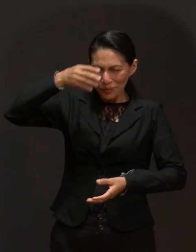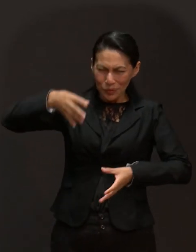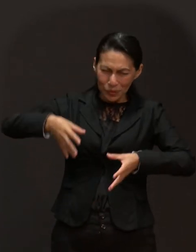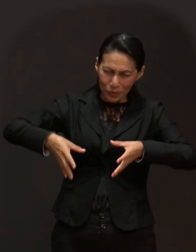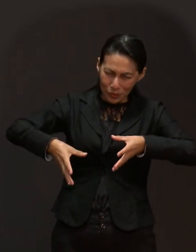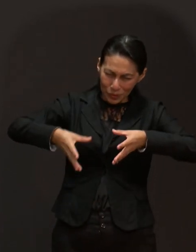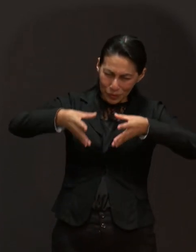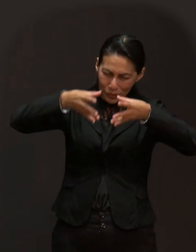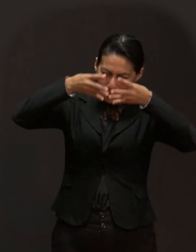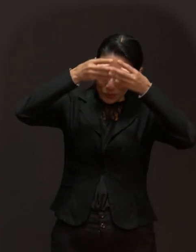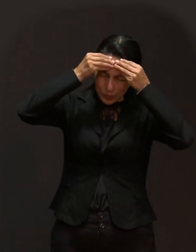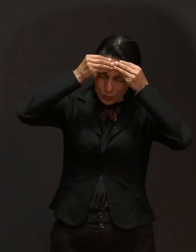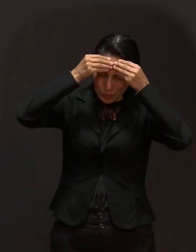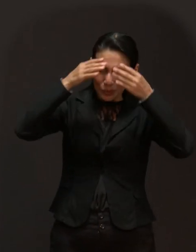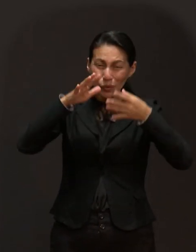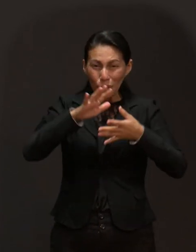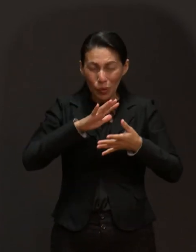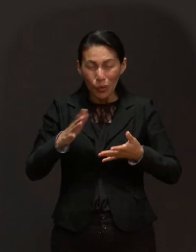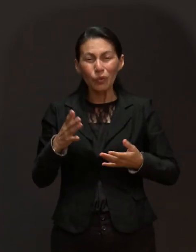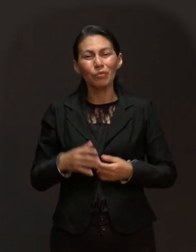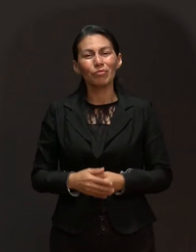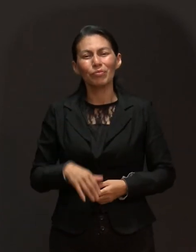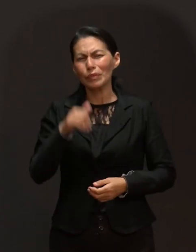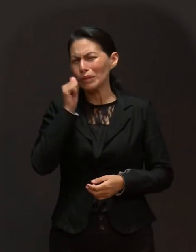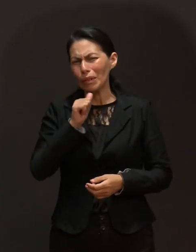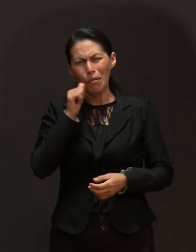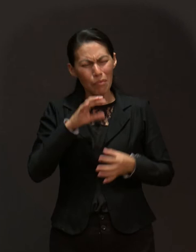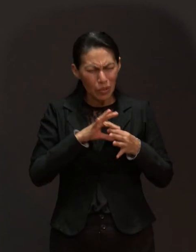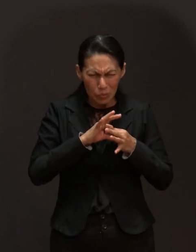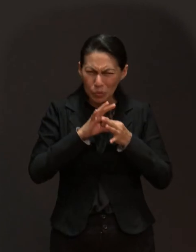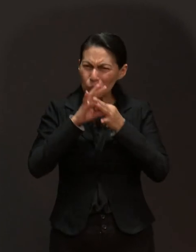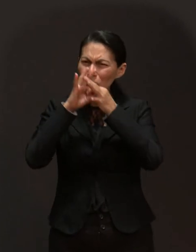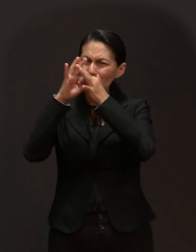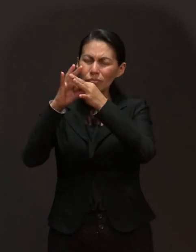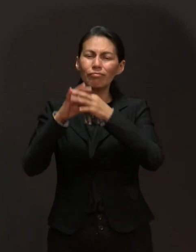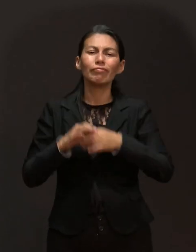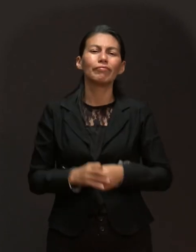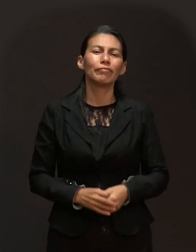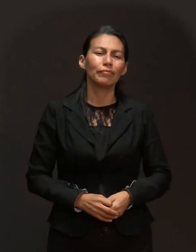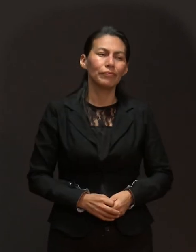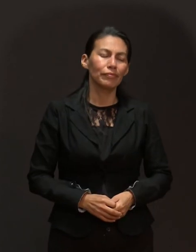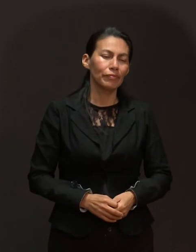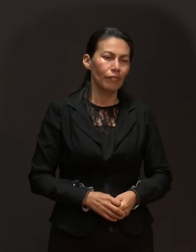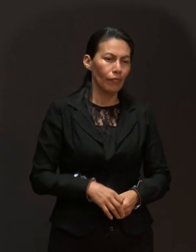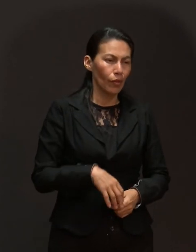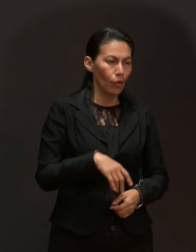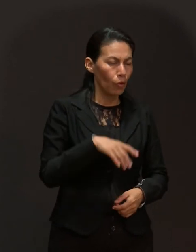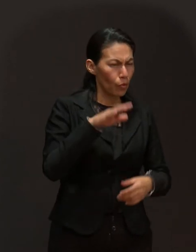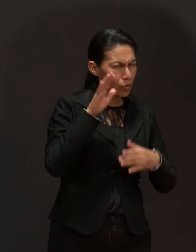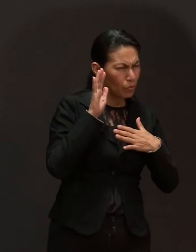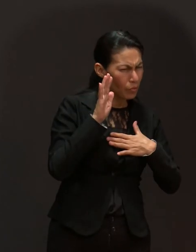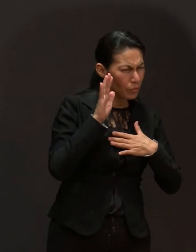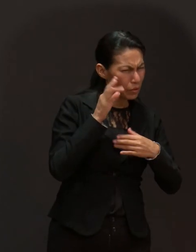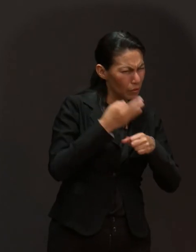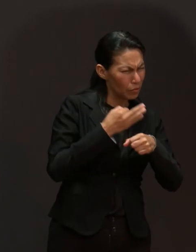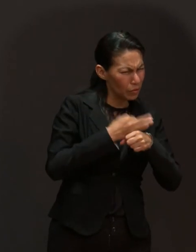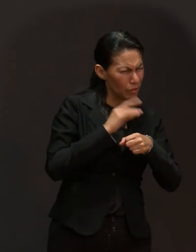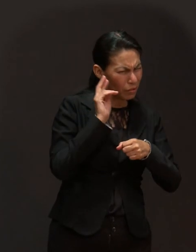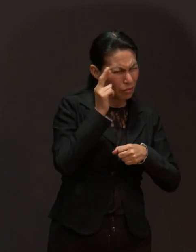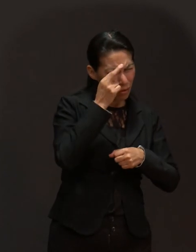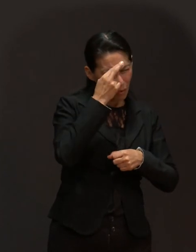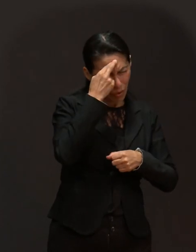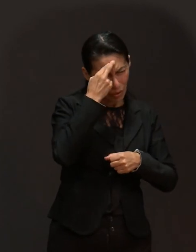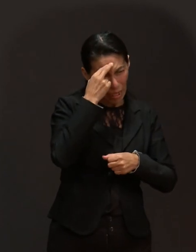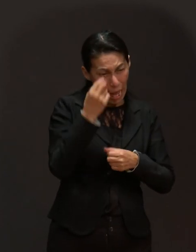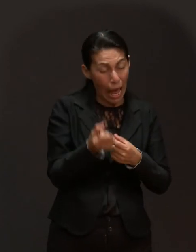como podía absorber todo lo que es la parte académica siempre van juntos si hay una promesa que me